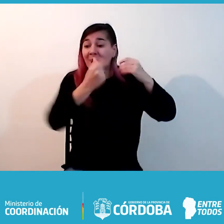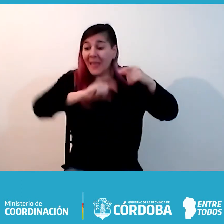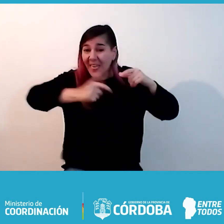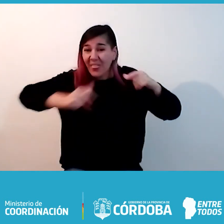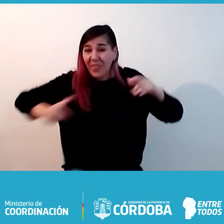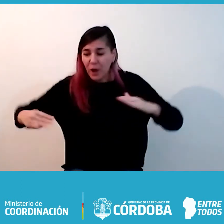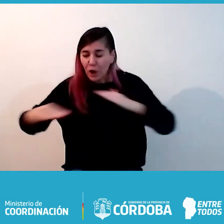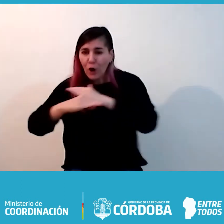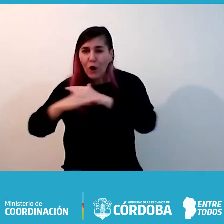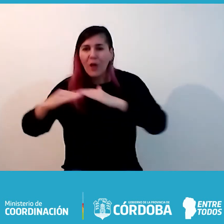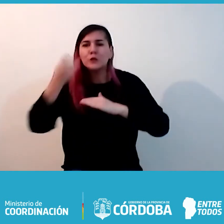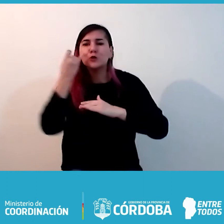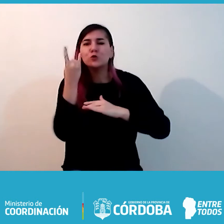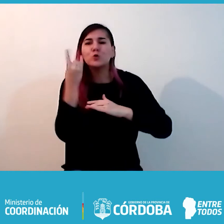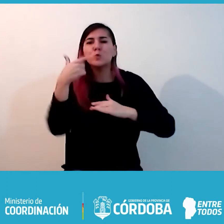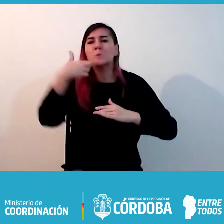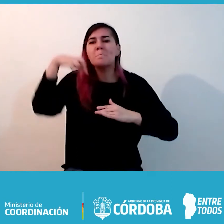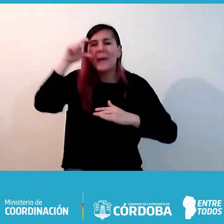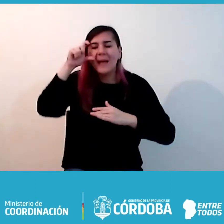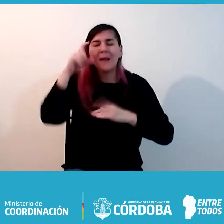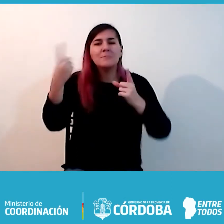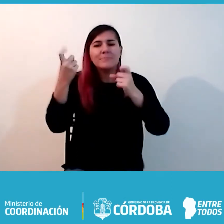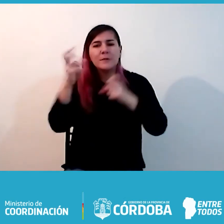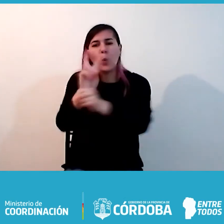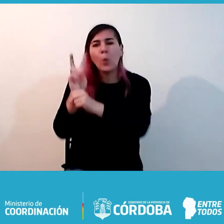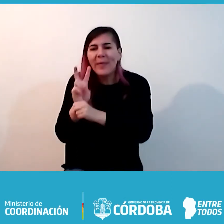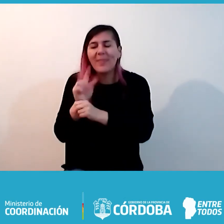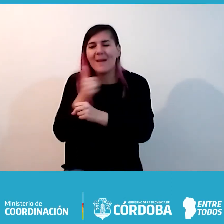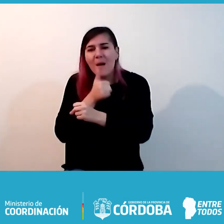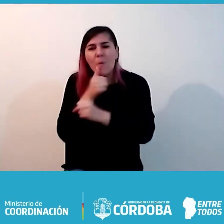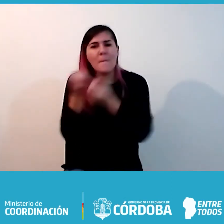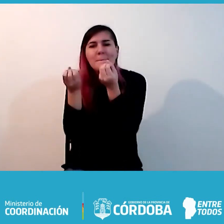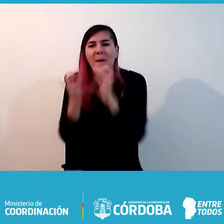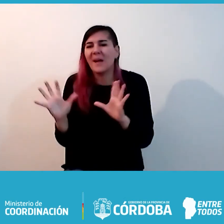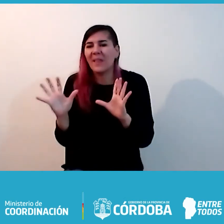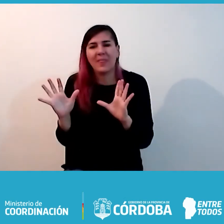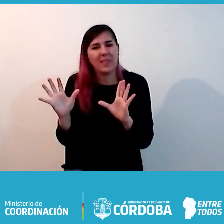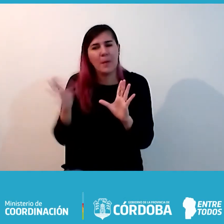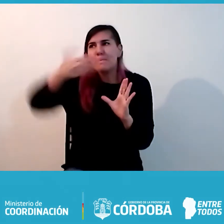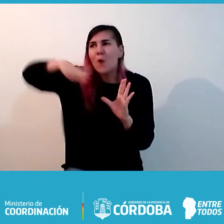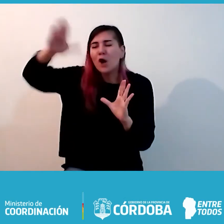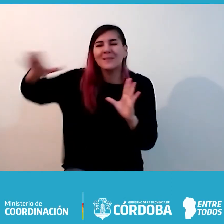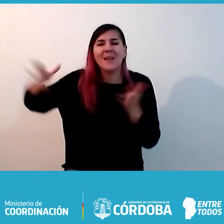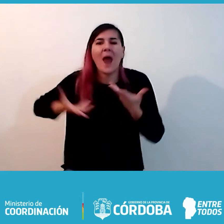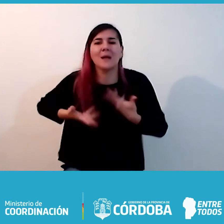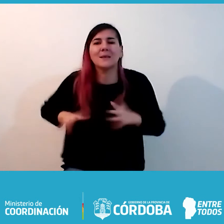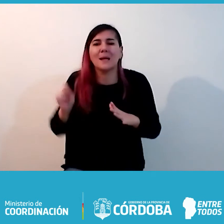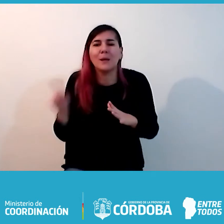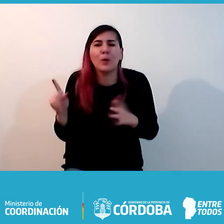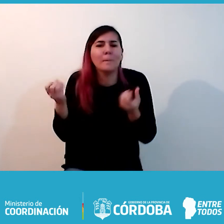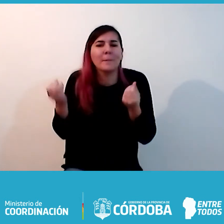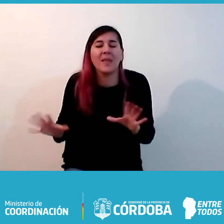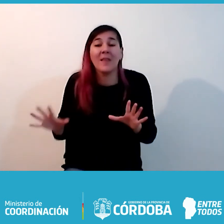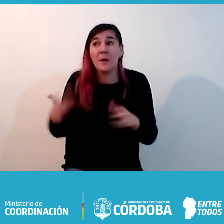que cuiden nuestras cuencas hídricas y tener agua potable. Hemos perdido una cantidad exorbitante de monte nativo. Este monte